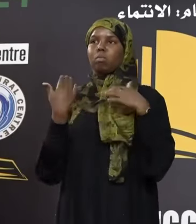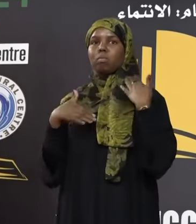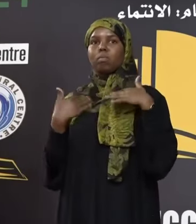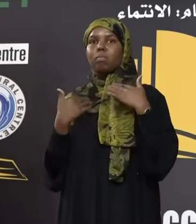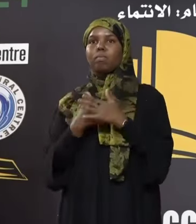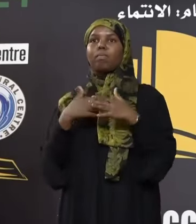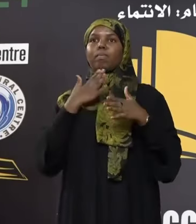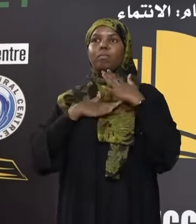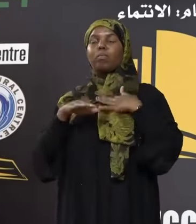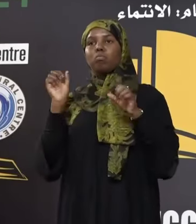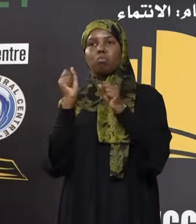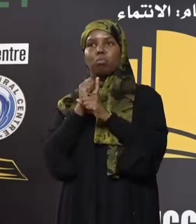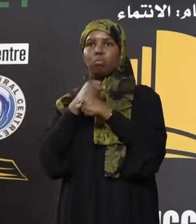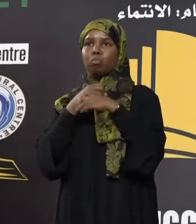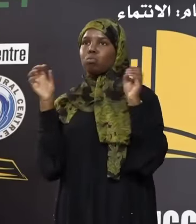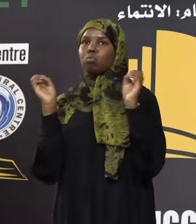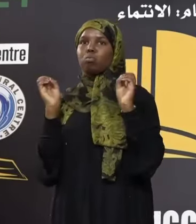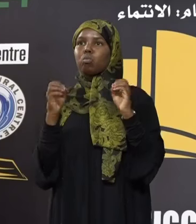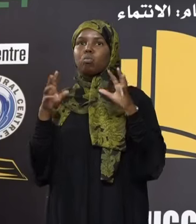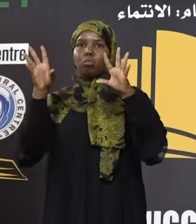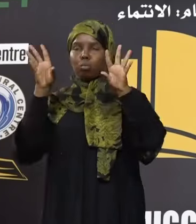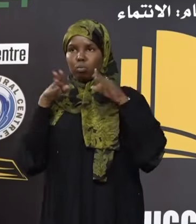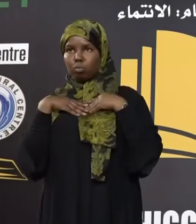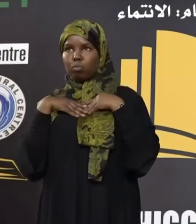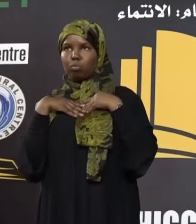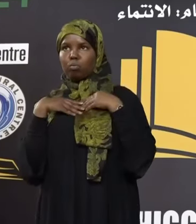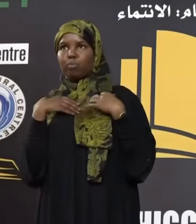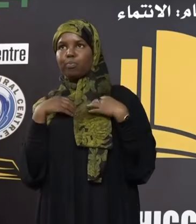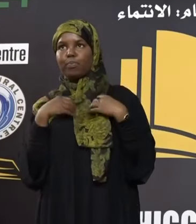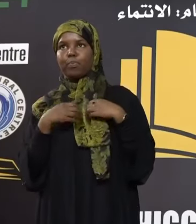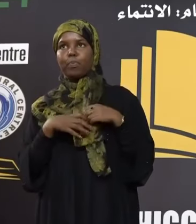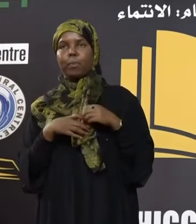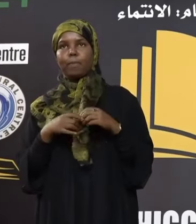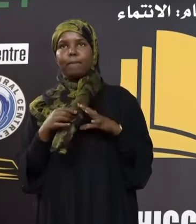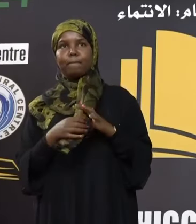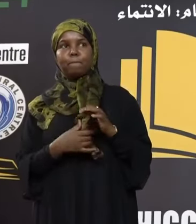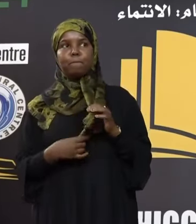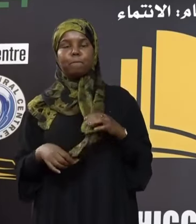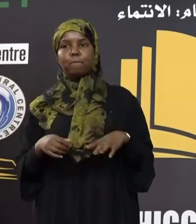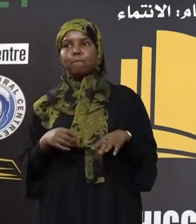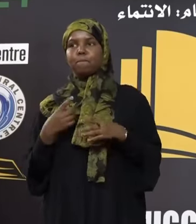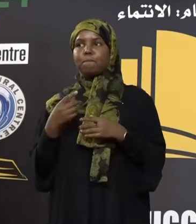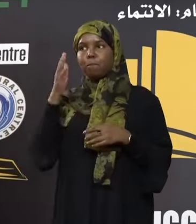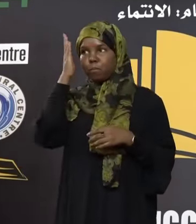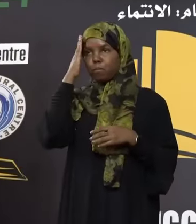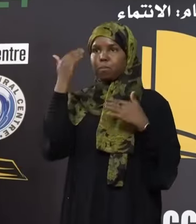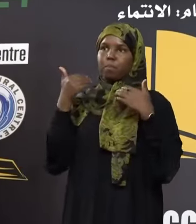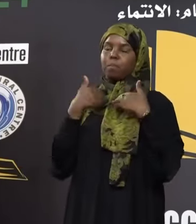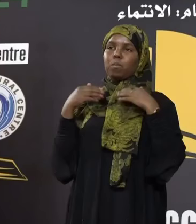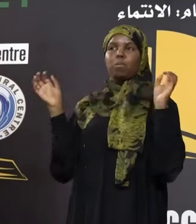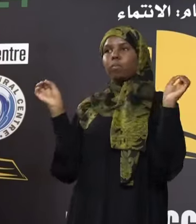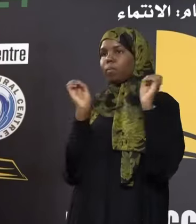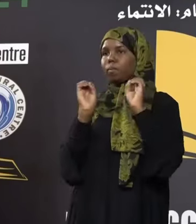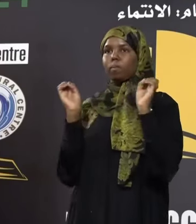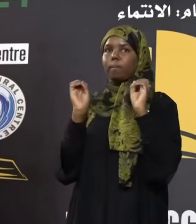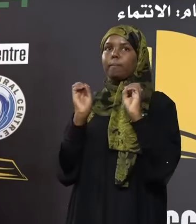qaadan karta oo intaa yeeli karta oo intaa garashadeeda leh ma